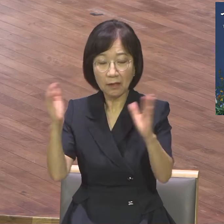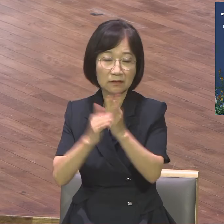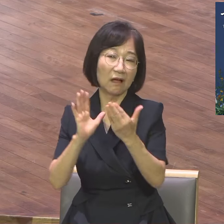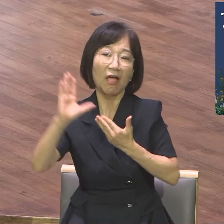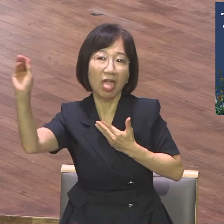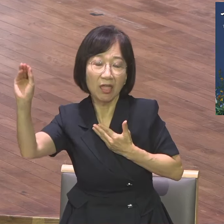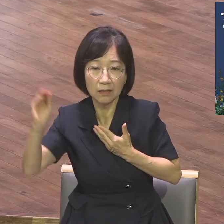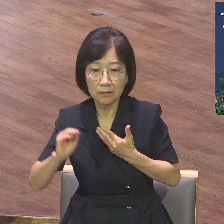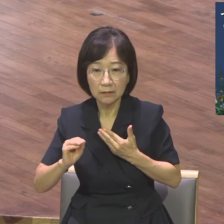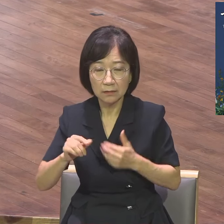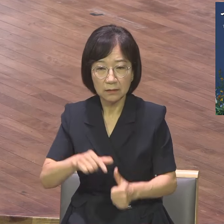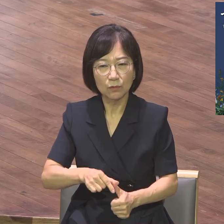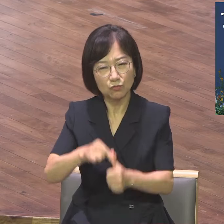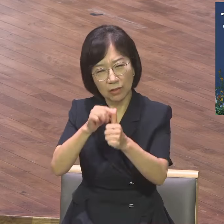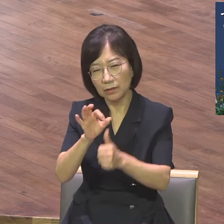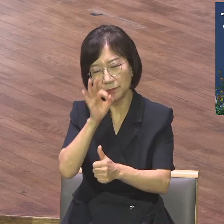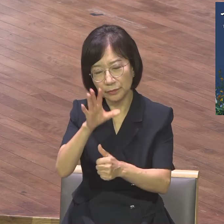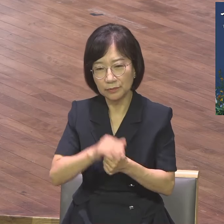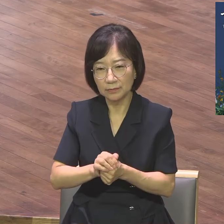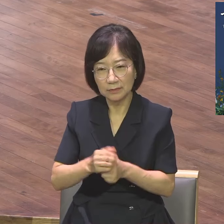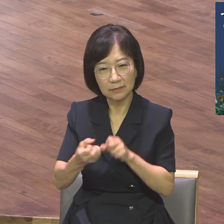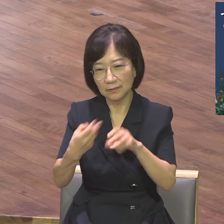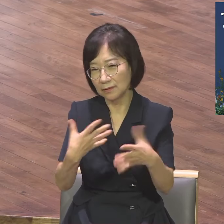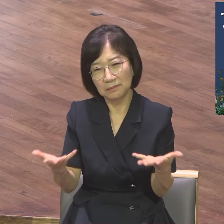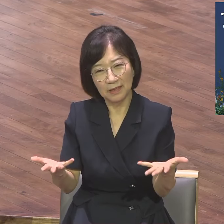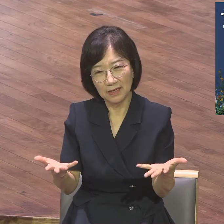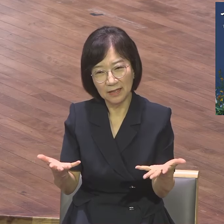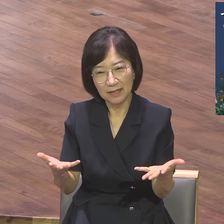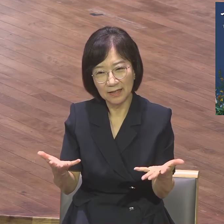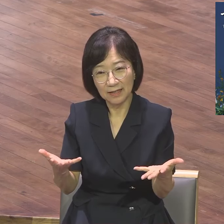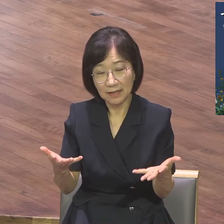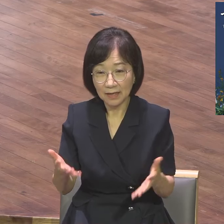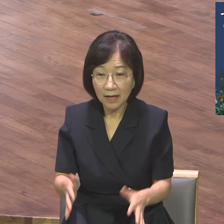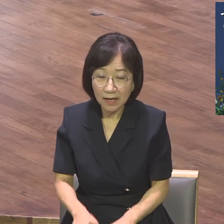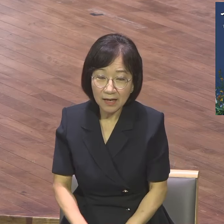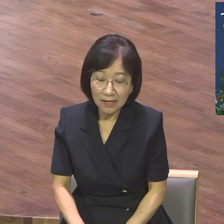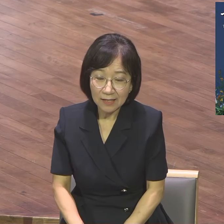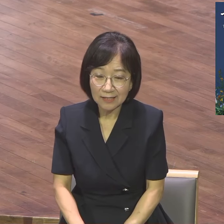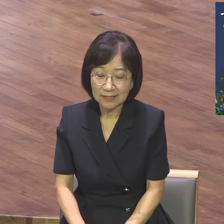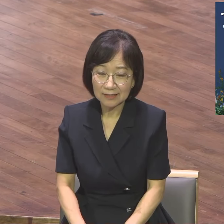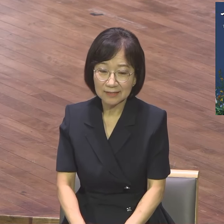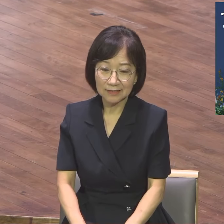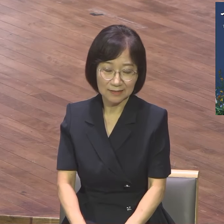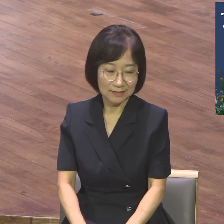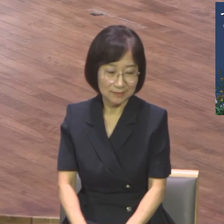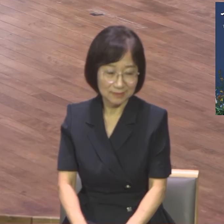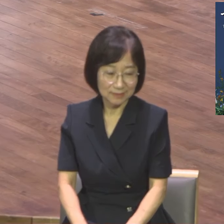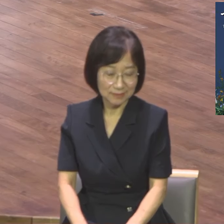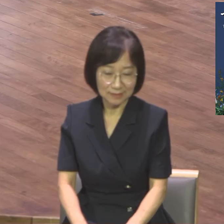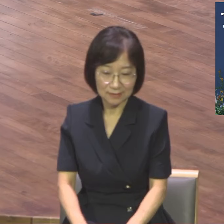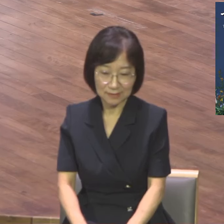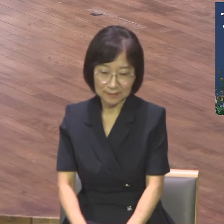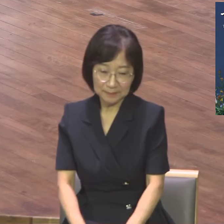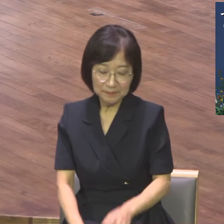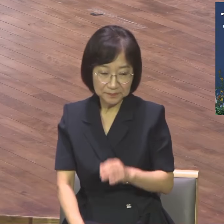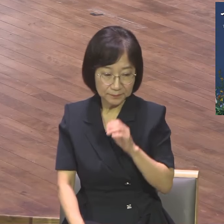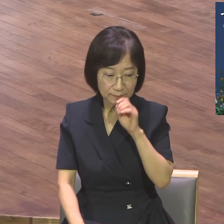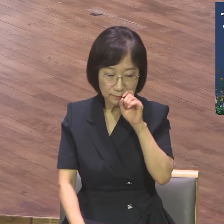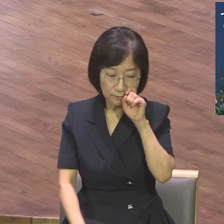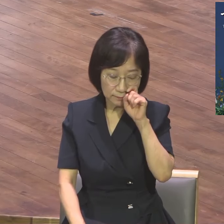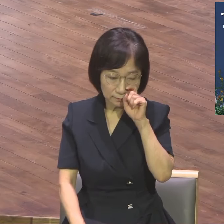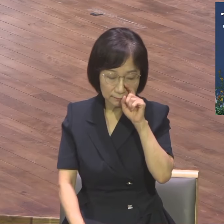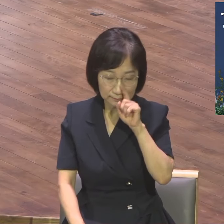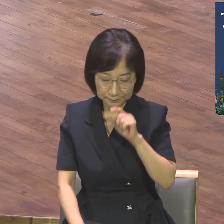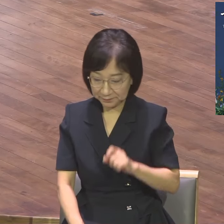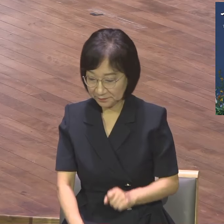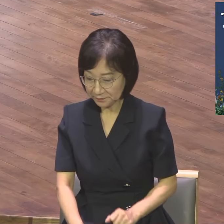없어요. 그 교회 다녀도 별 수 없더라. 그렇습니까? 별 수 없지요. 저까지나 똑같이